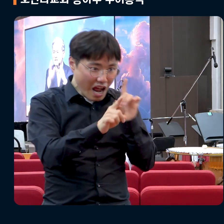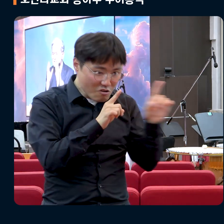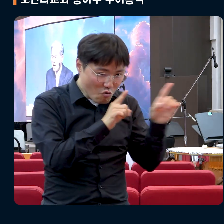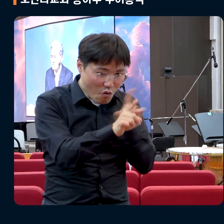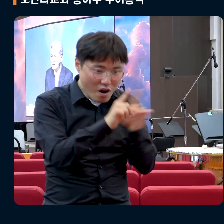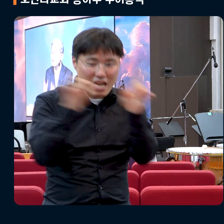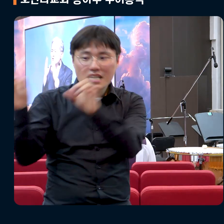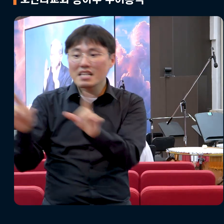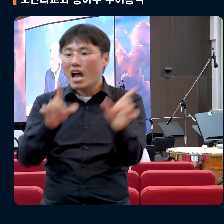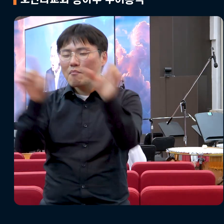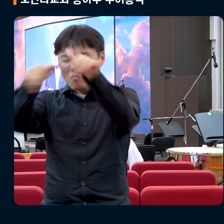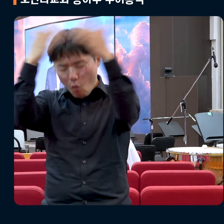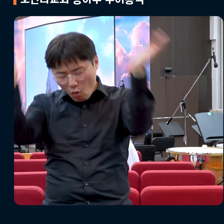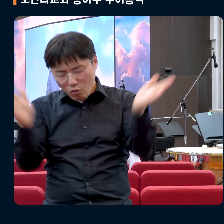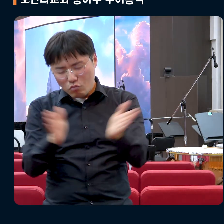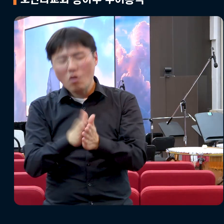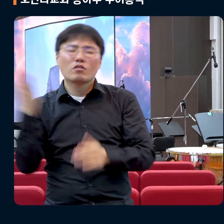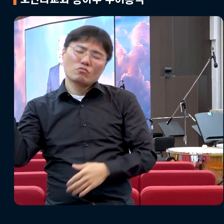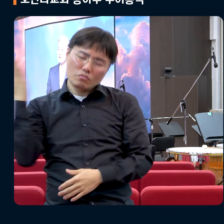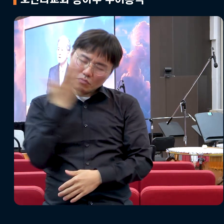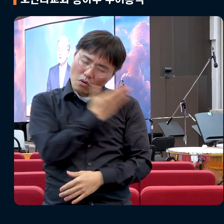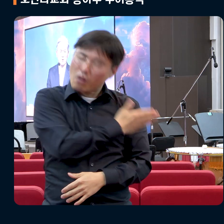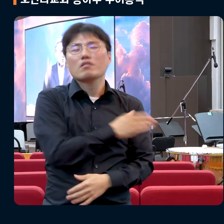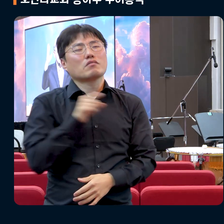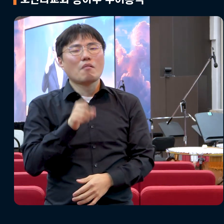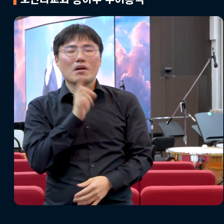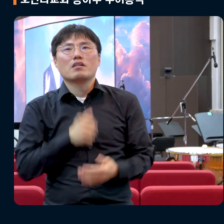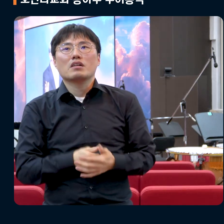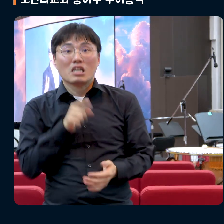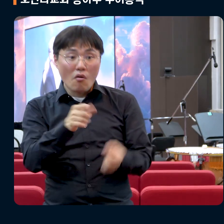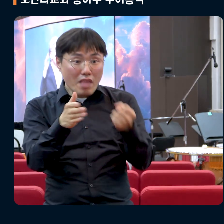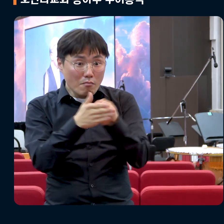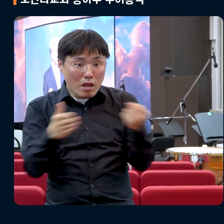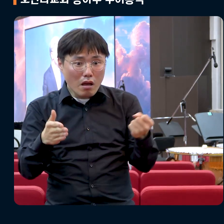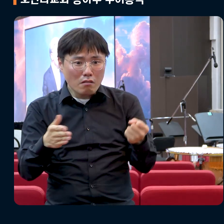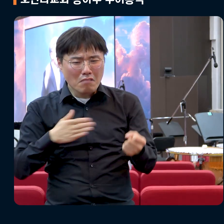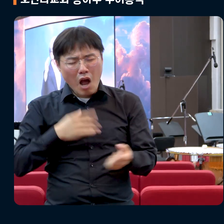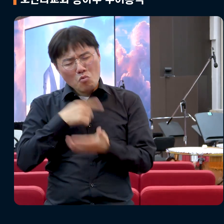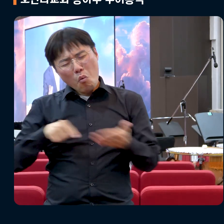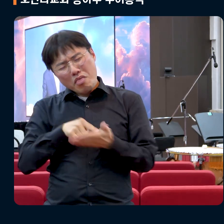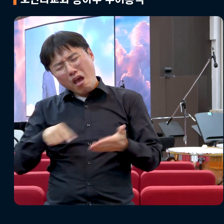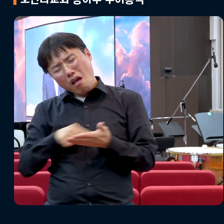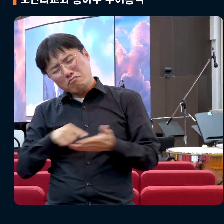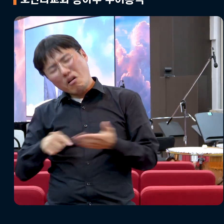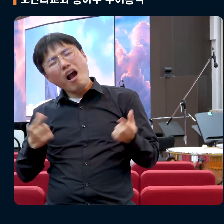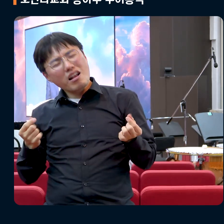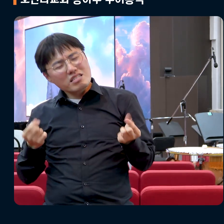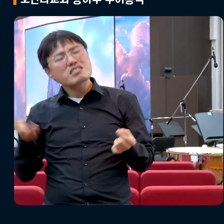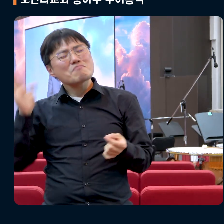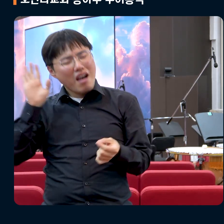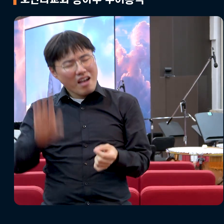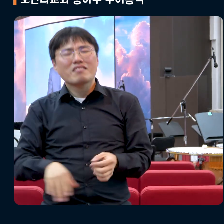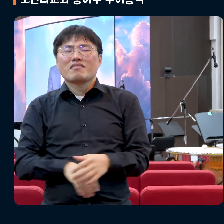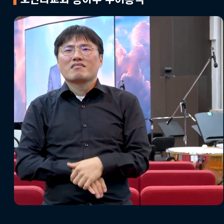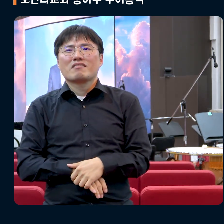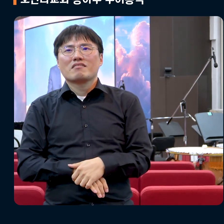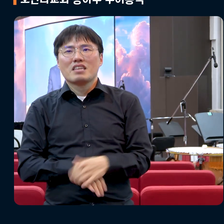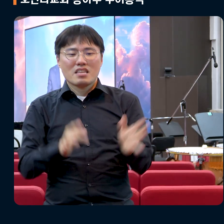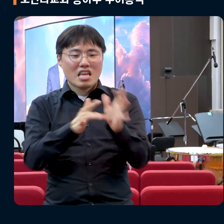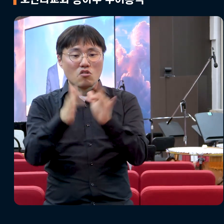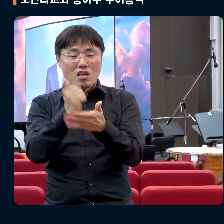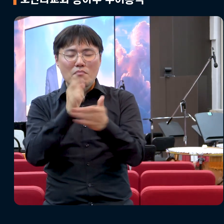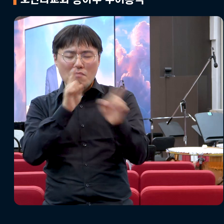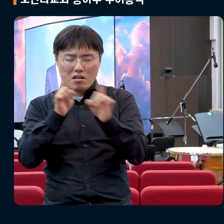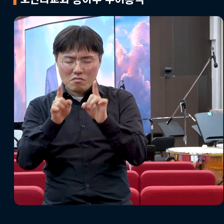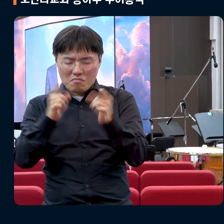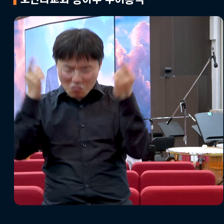그의 말과 삶이 투명한 거예요. 비록 그것 때문에 그가 손해를 보고 어려움을 겪을 수 있다